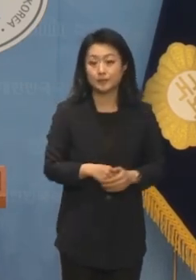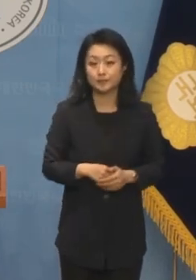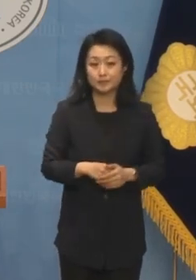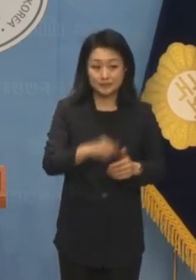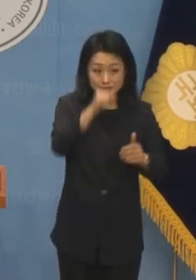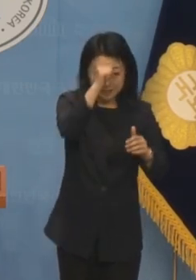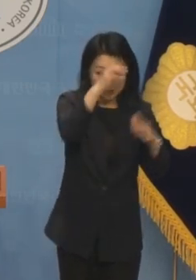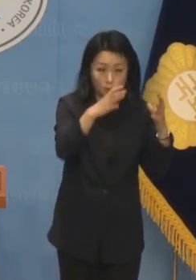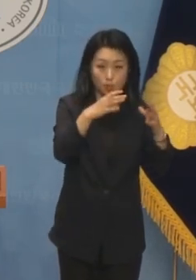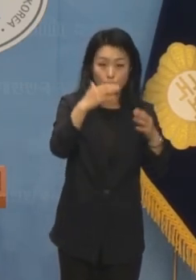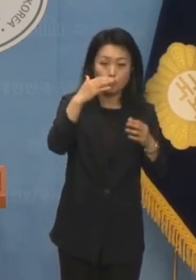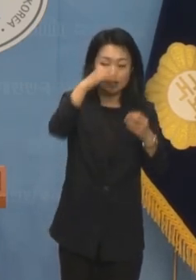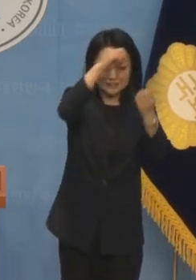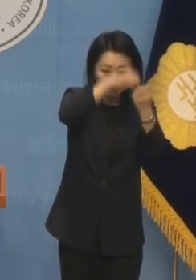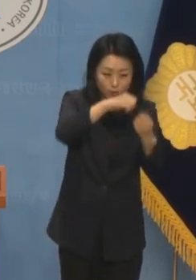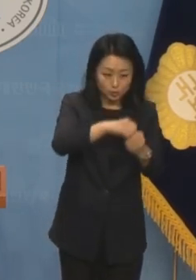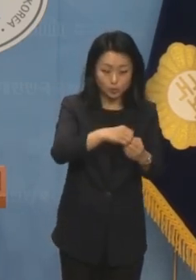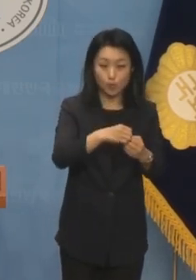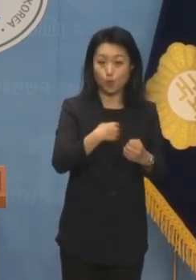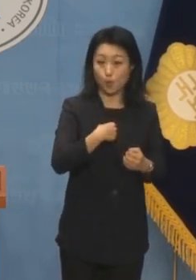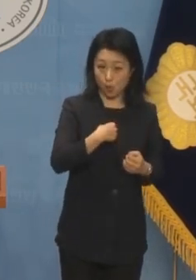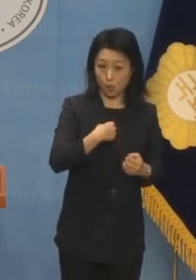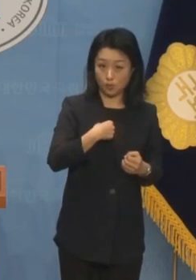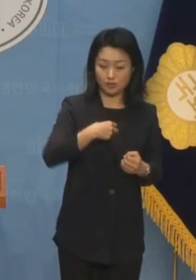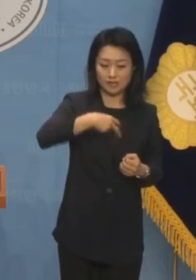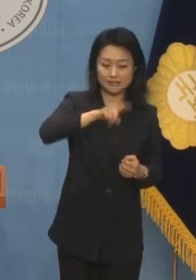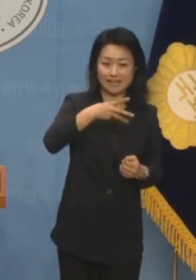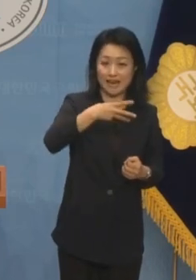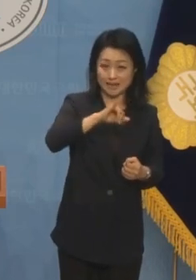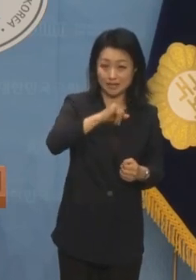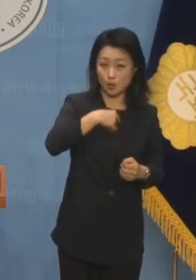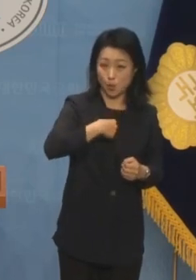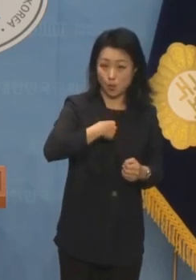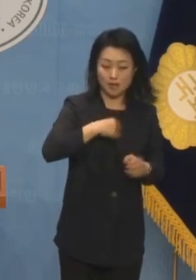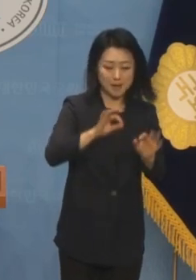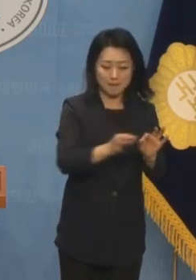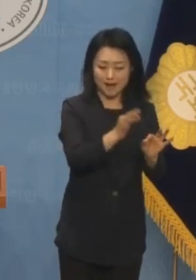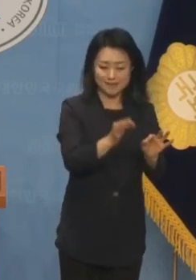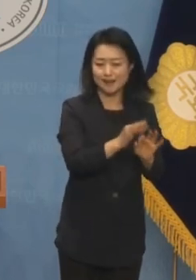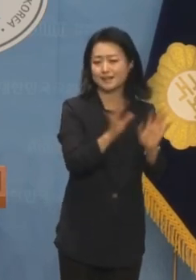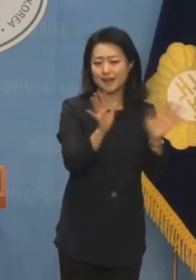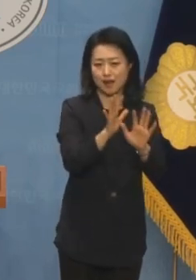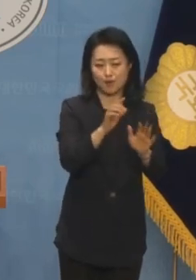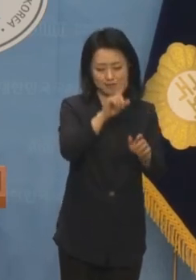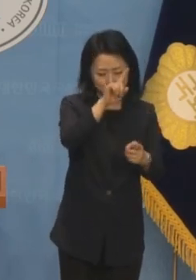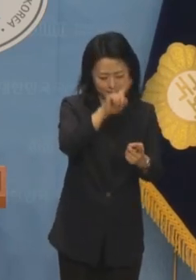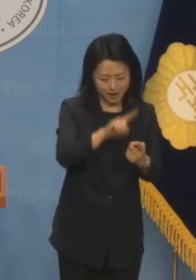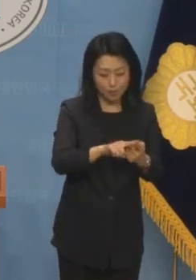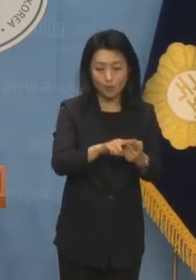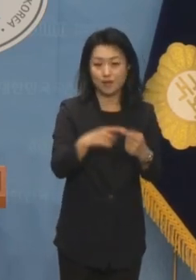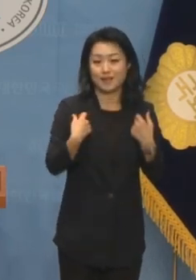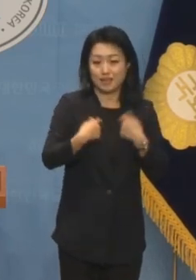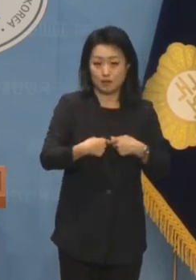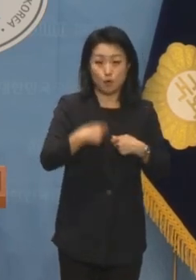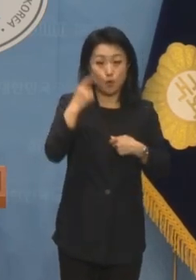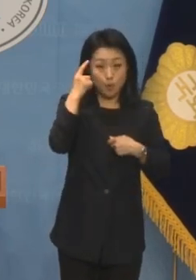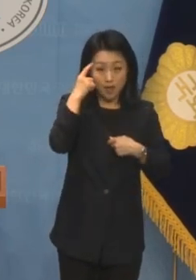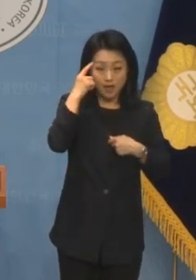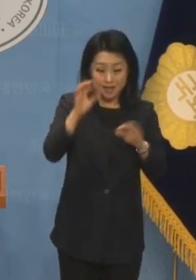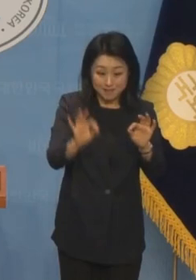인도에서 전통 의상인 사리에 바느질을 하지 않고 그냥 입는 것은 바느질이 옷의